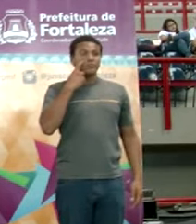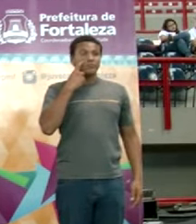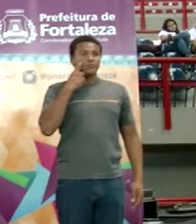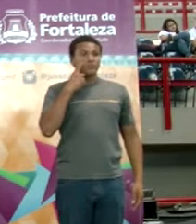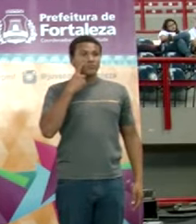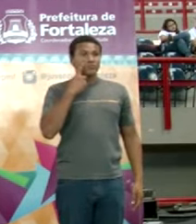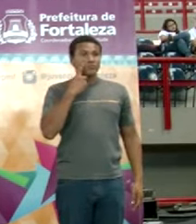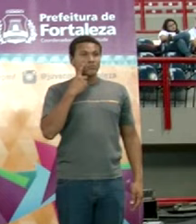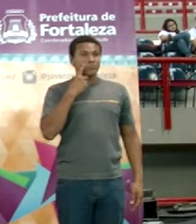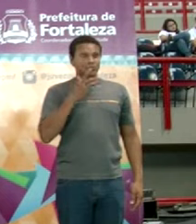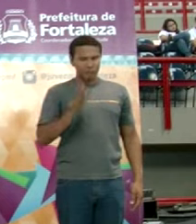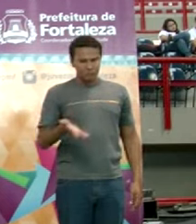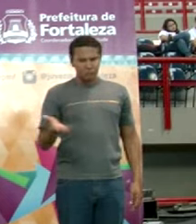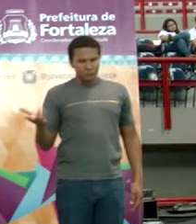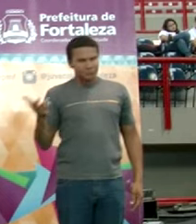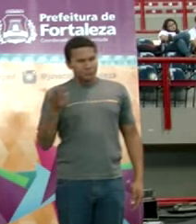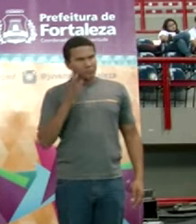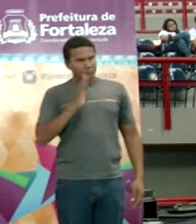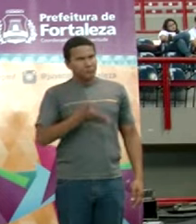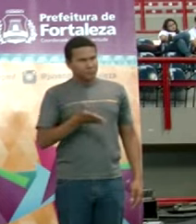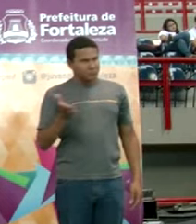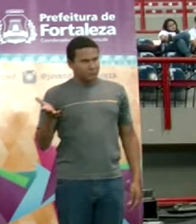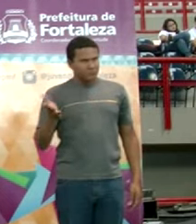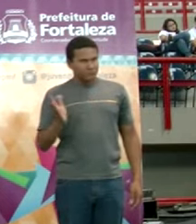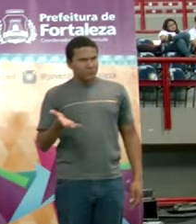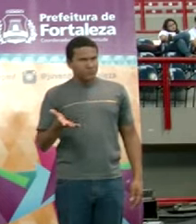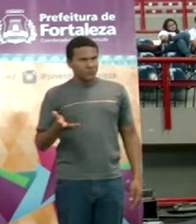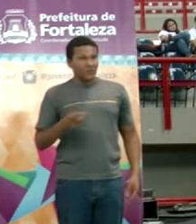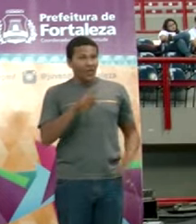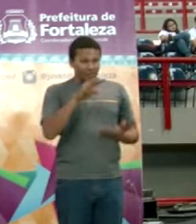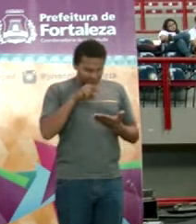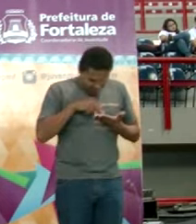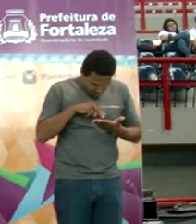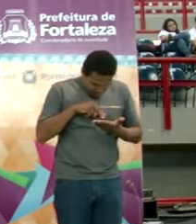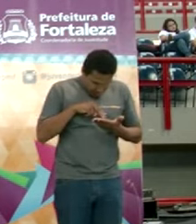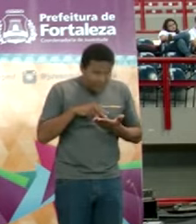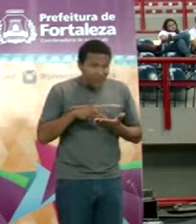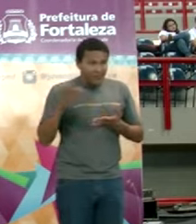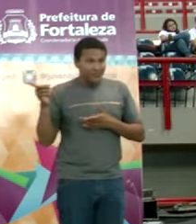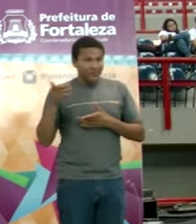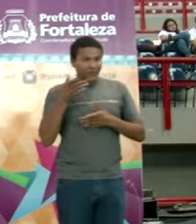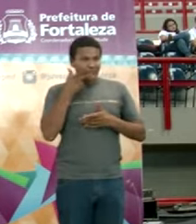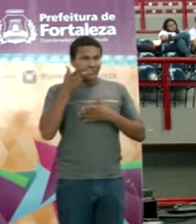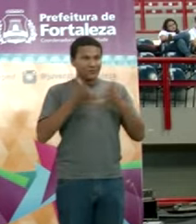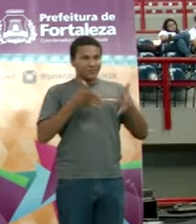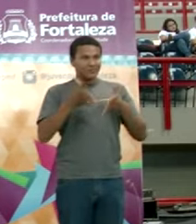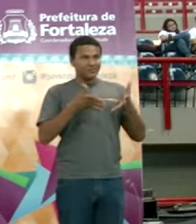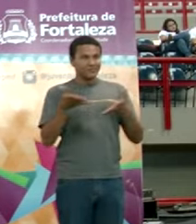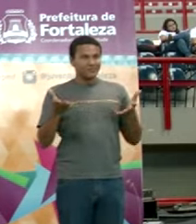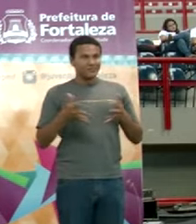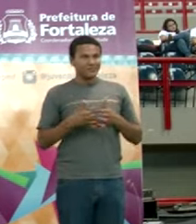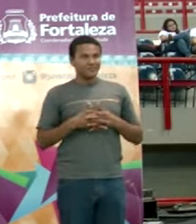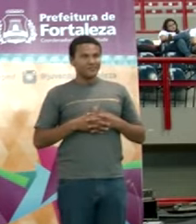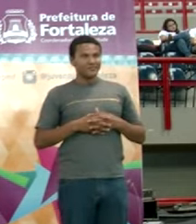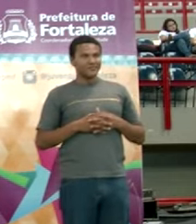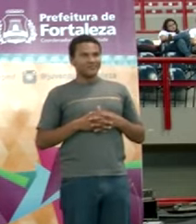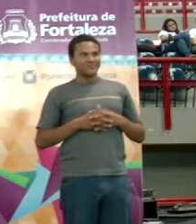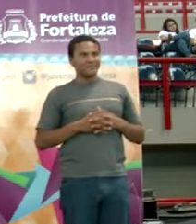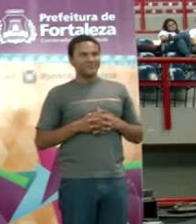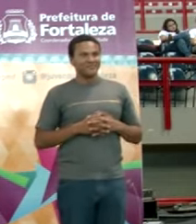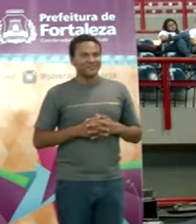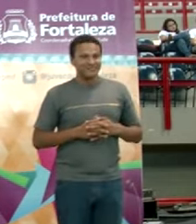de equilíbrio, estabilizar, crescimento linear, redução linear. Onde está a razão da